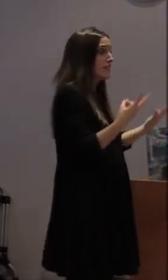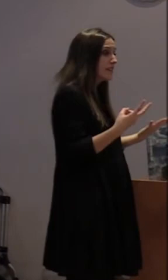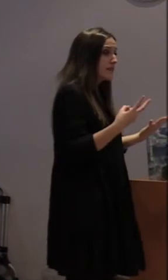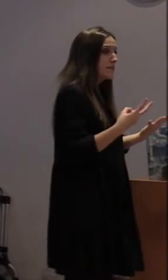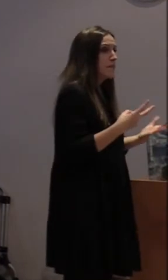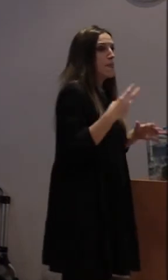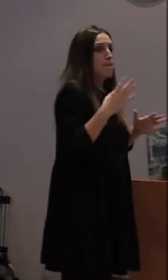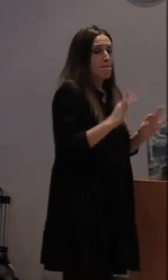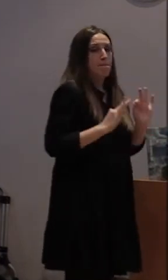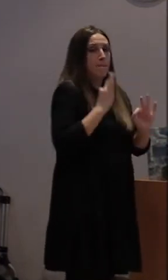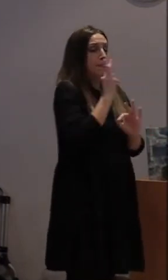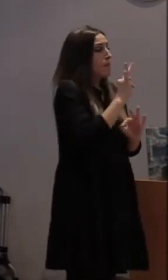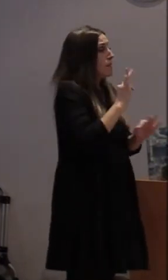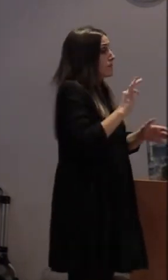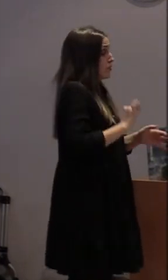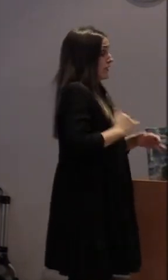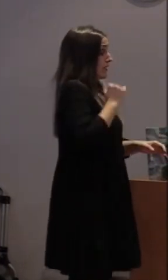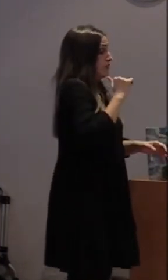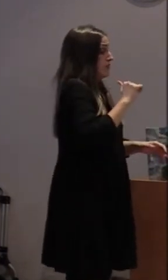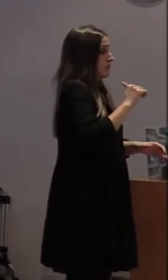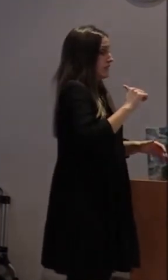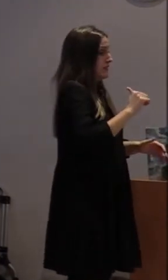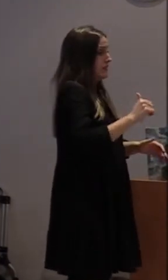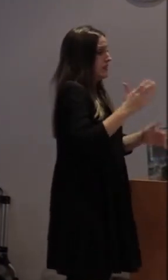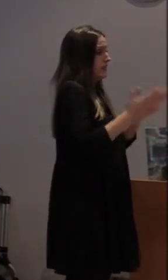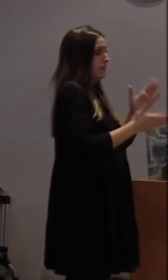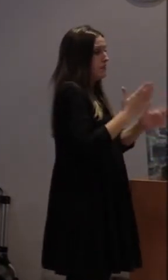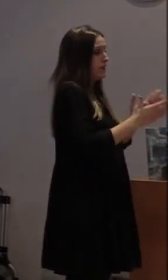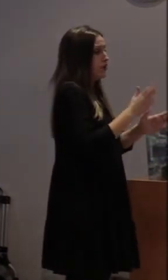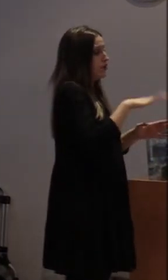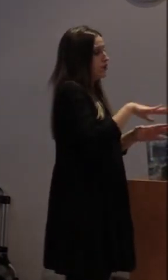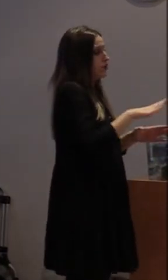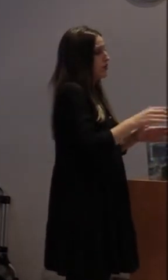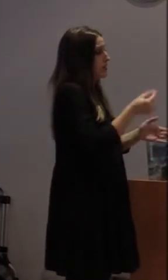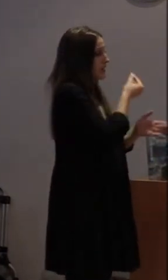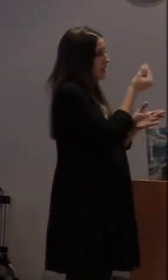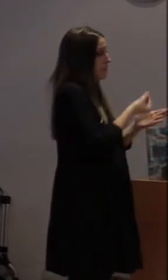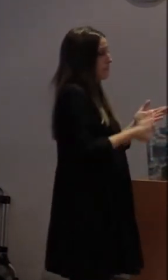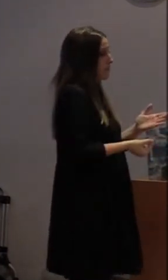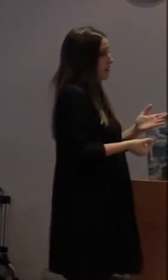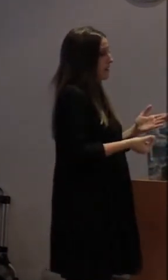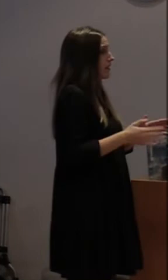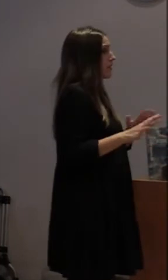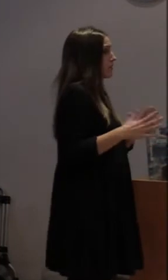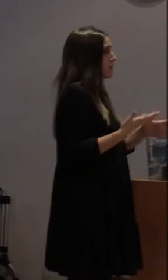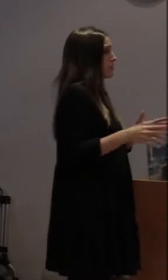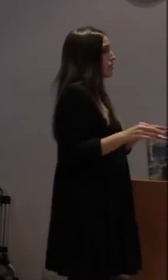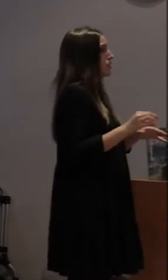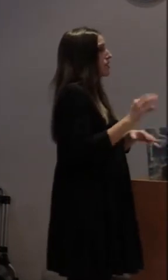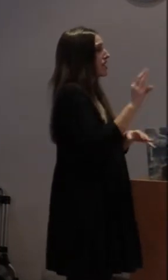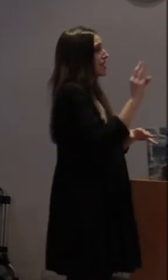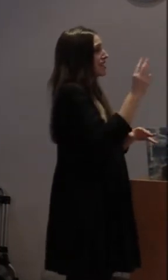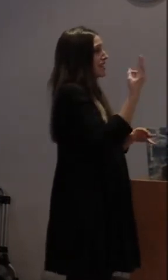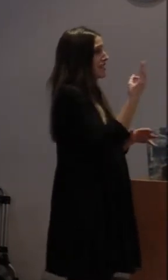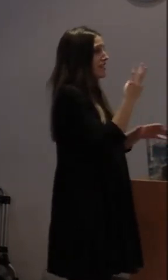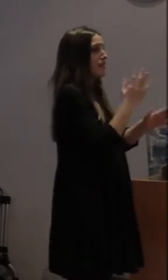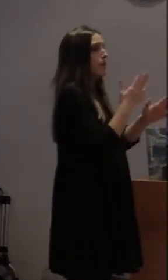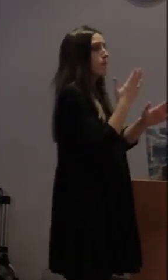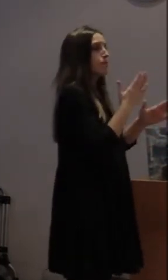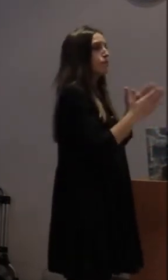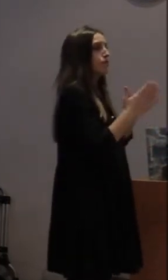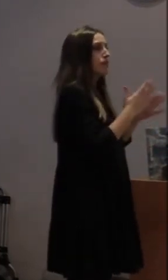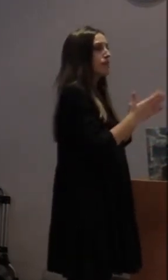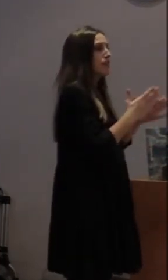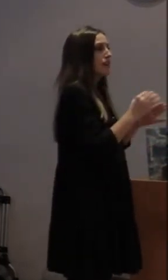además, casualmente, en el periodo en el que Velázquez pinta esos cuadros, que suele ser la tercera década del